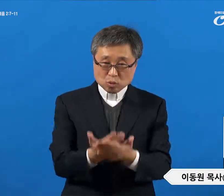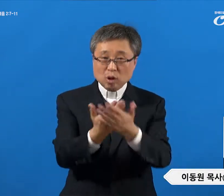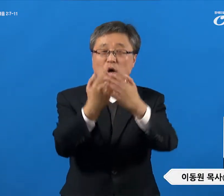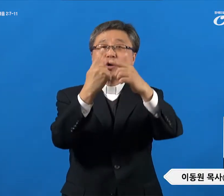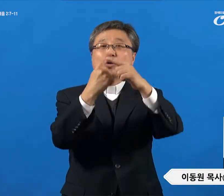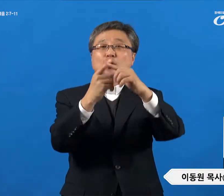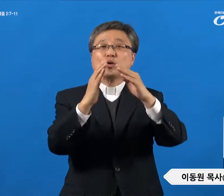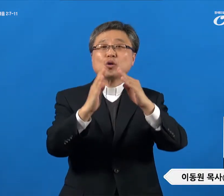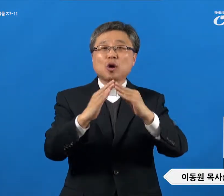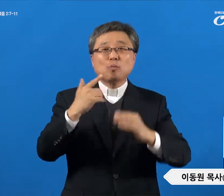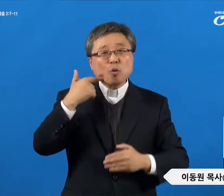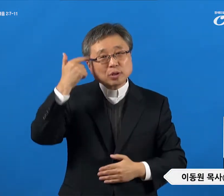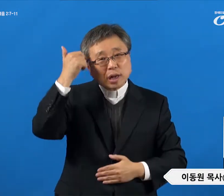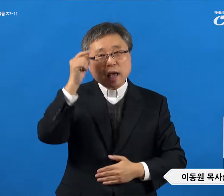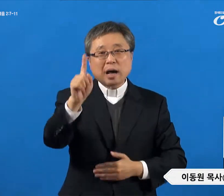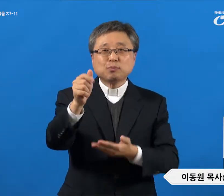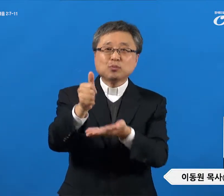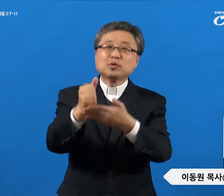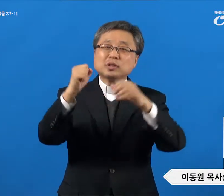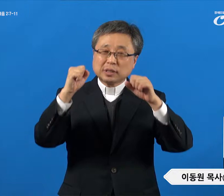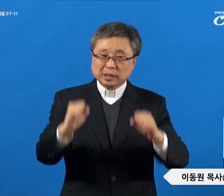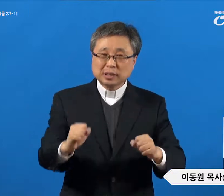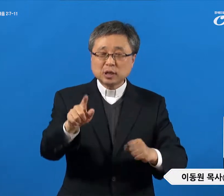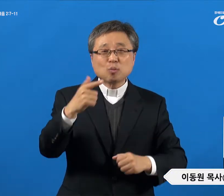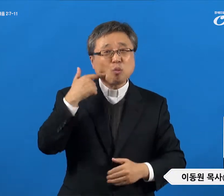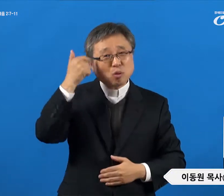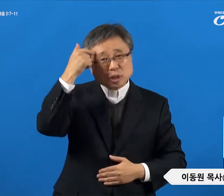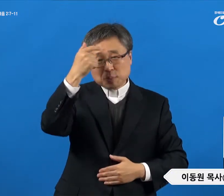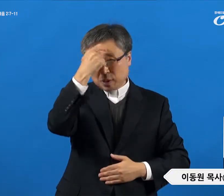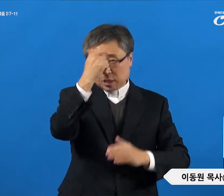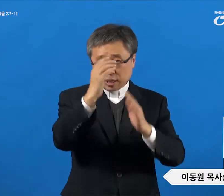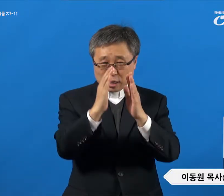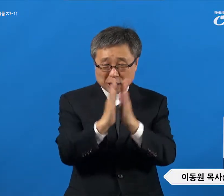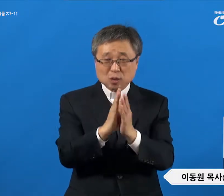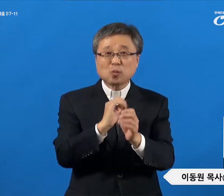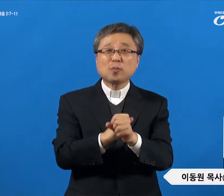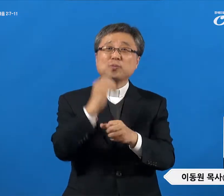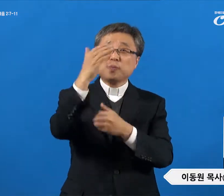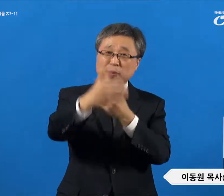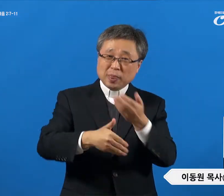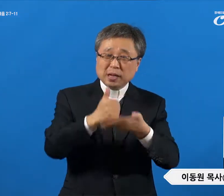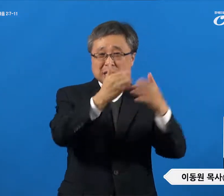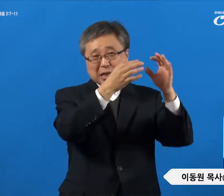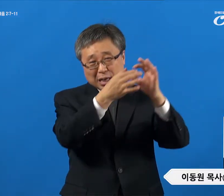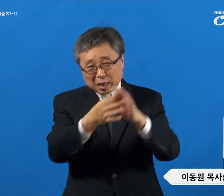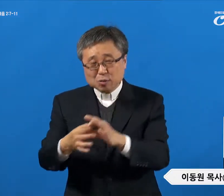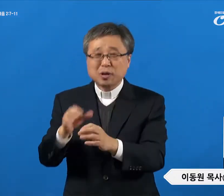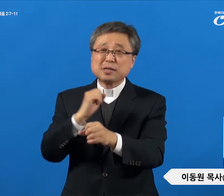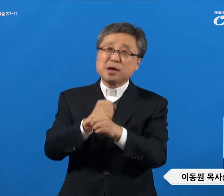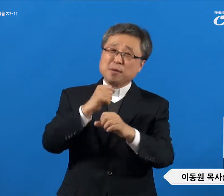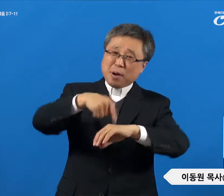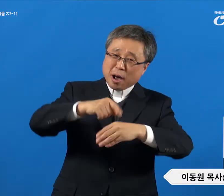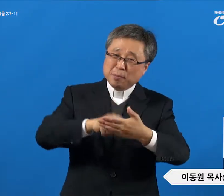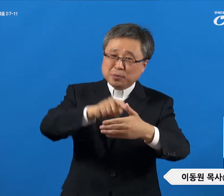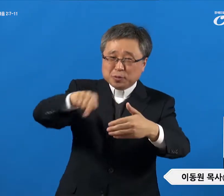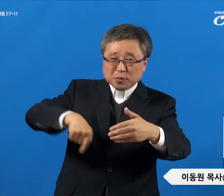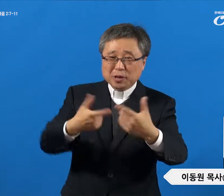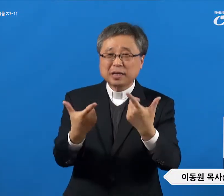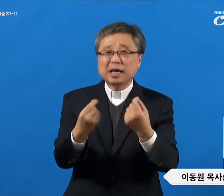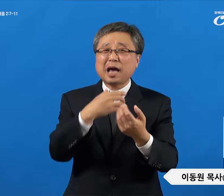교회 목사님이 한 분 계셨어요. 이 목사님이 기도하는데 하나님이 계속 마음속에 이렇게 감동을 주세요. 뭐냐면 너희